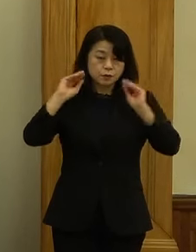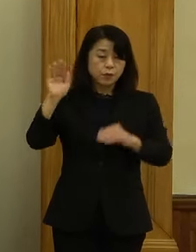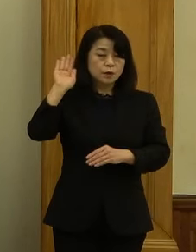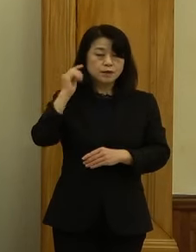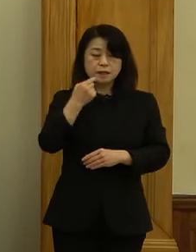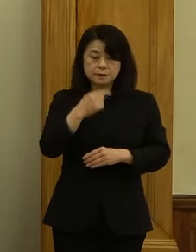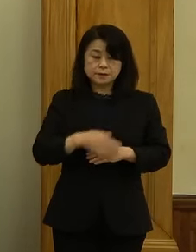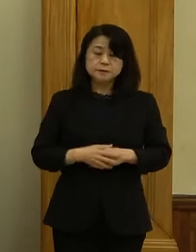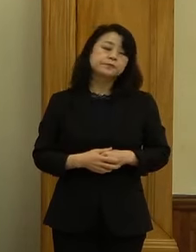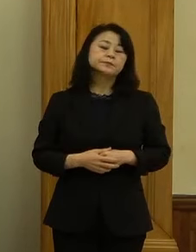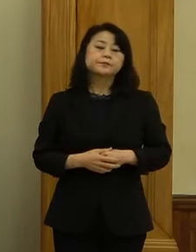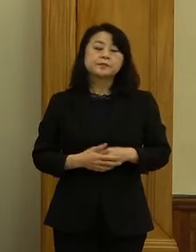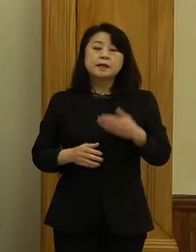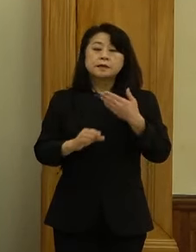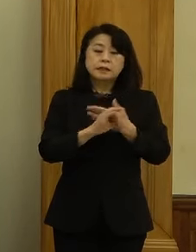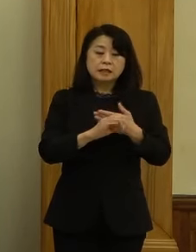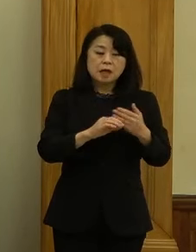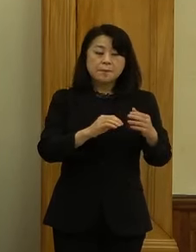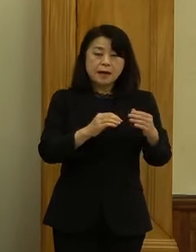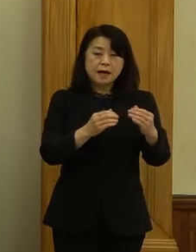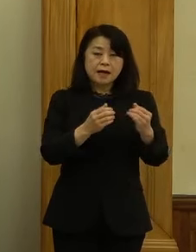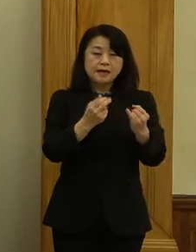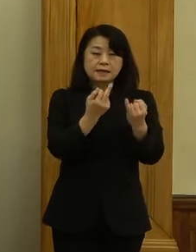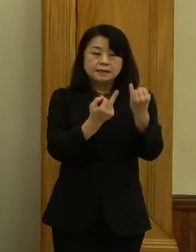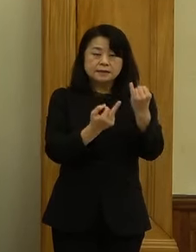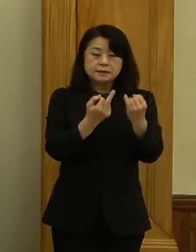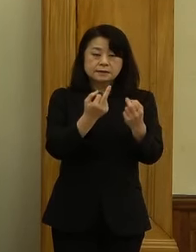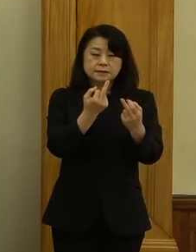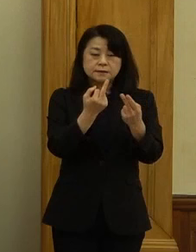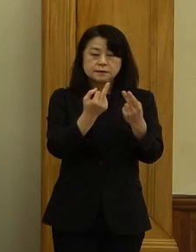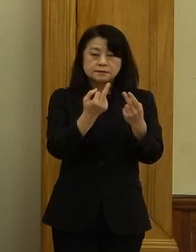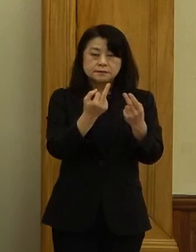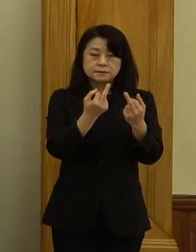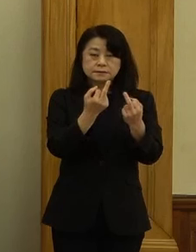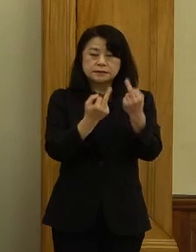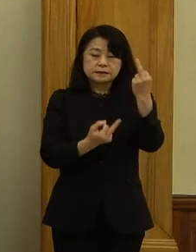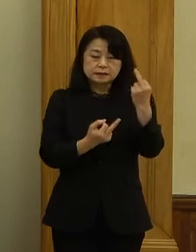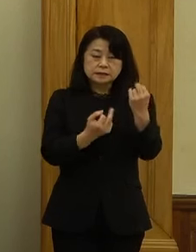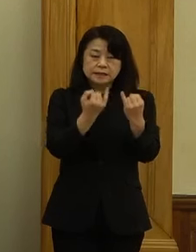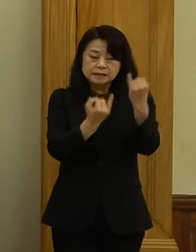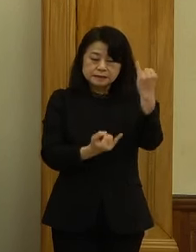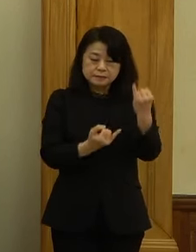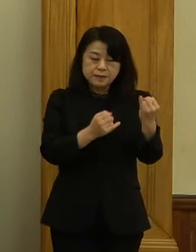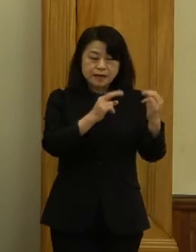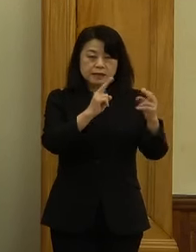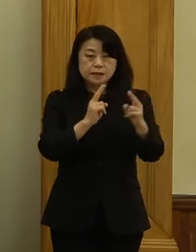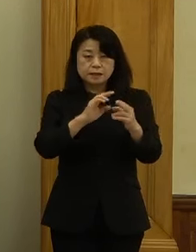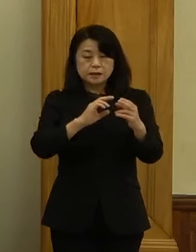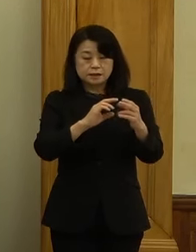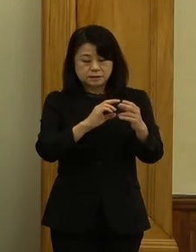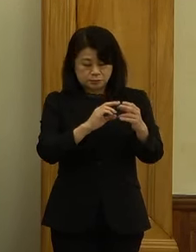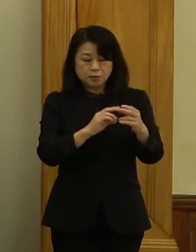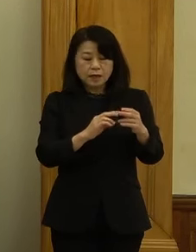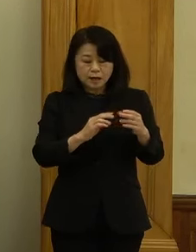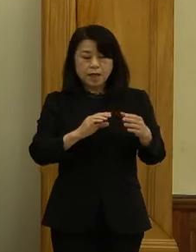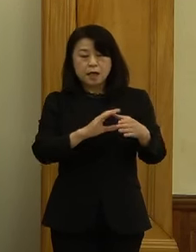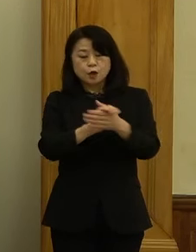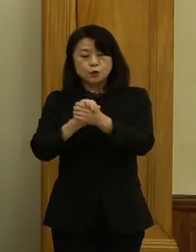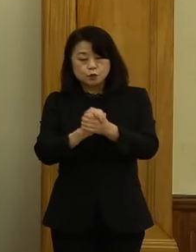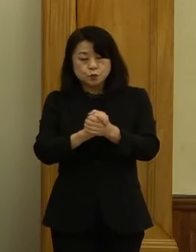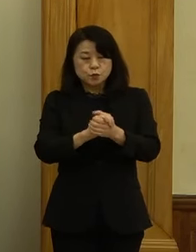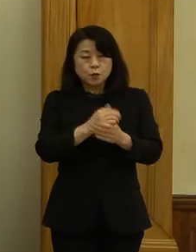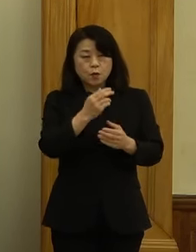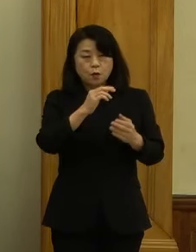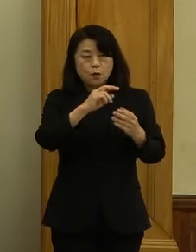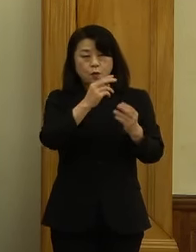もうえそれまでの例えば姉妹年でありますとかあるいは有効提とかそのようなえこれまでの関係から遺体でやっておられることで